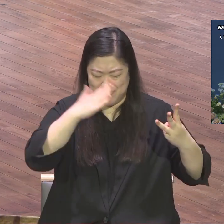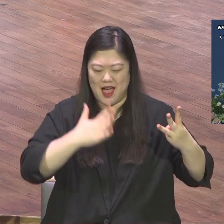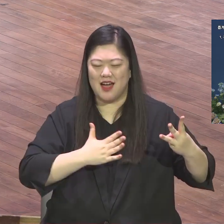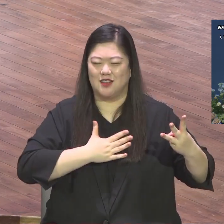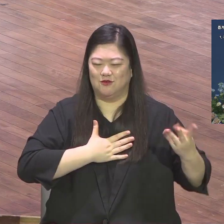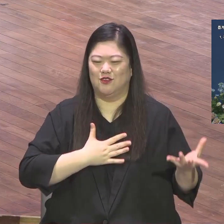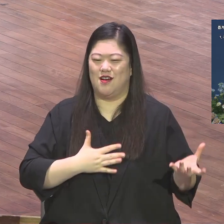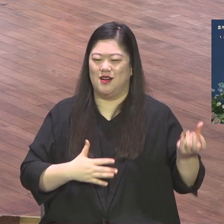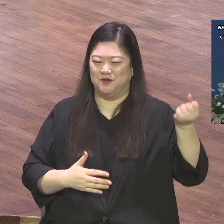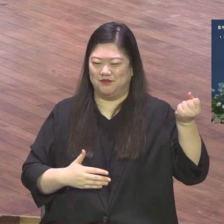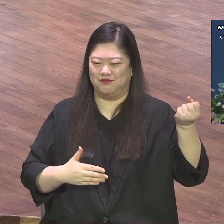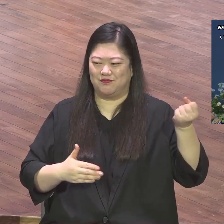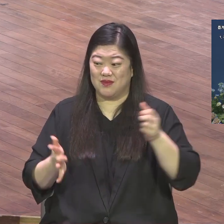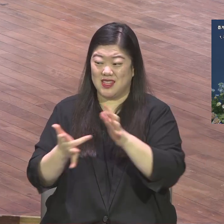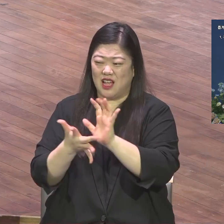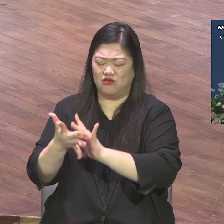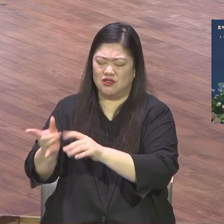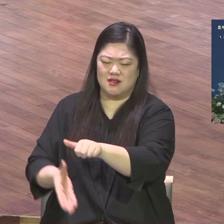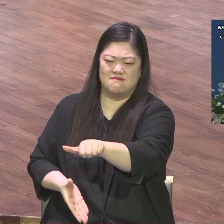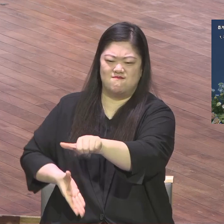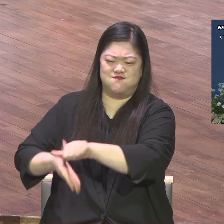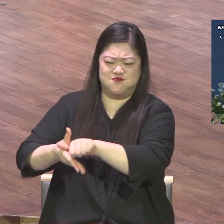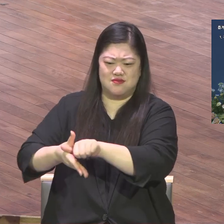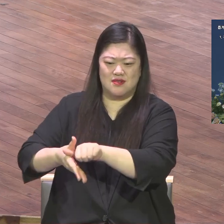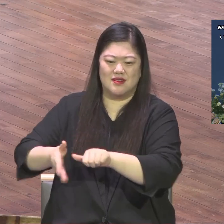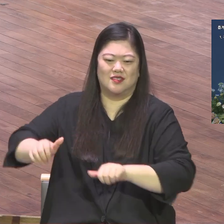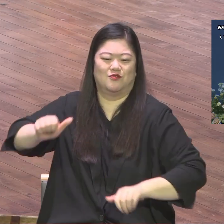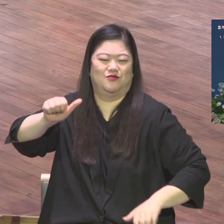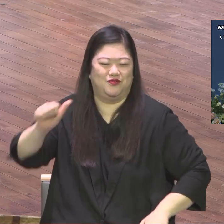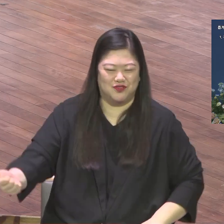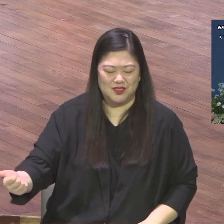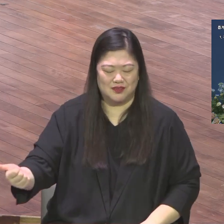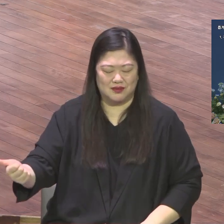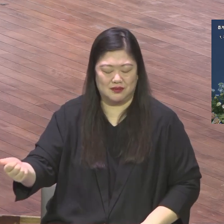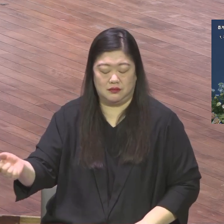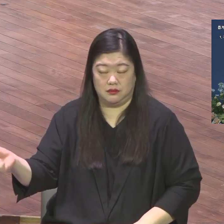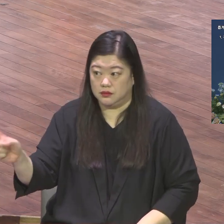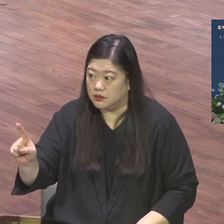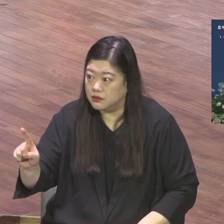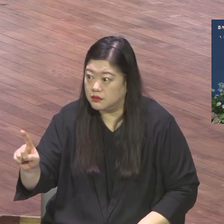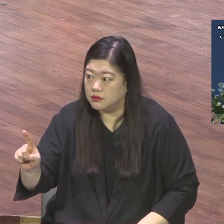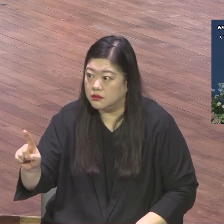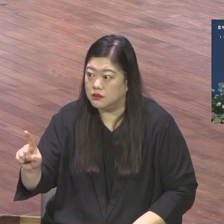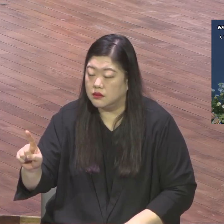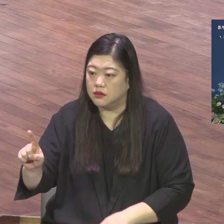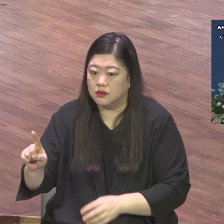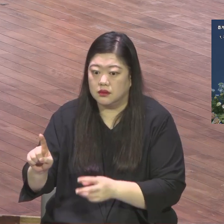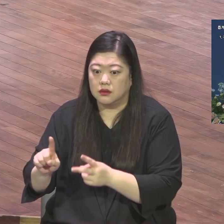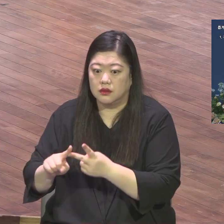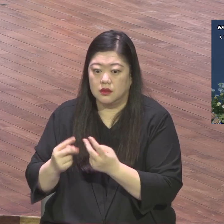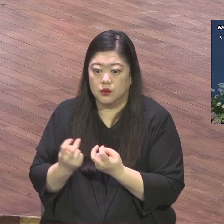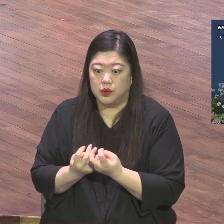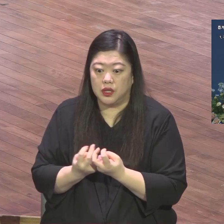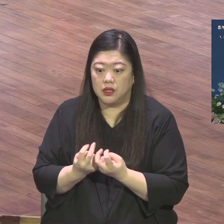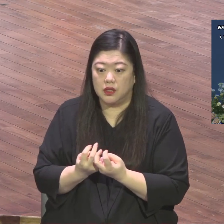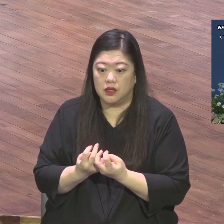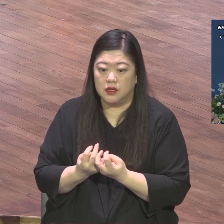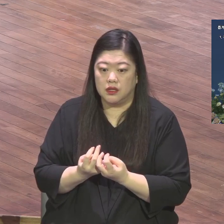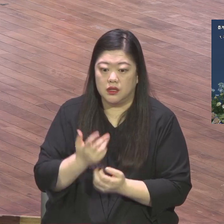사도들을 잡아다가 체포해서 감옥에 집어넣은 겁니다. 자기들이 권력으로 아무 죄도 없는